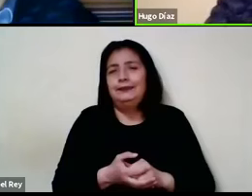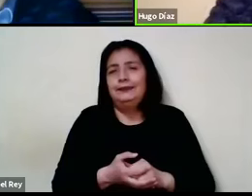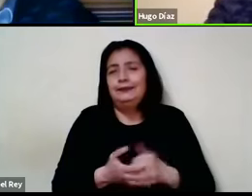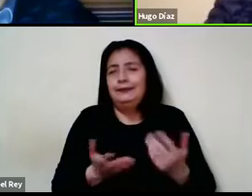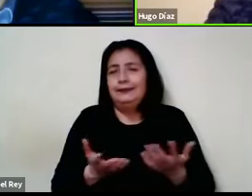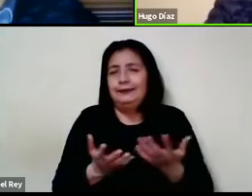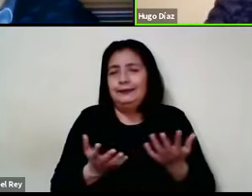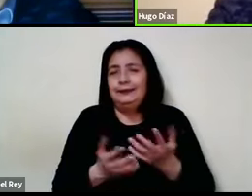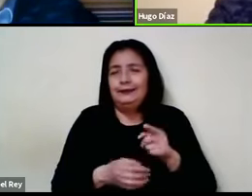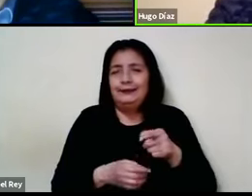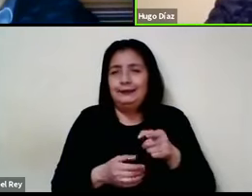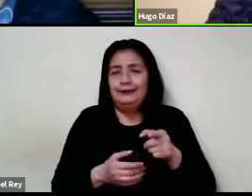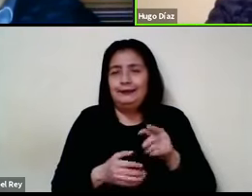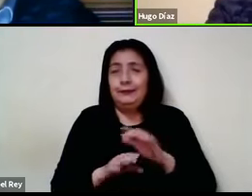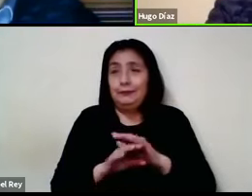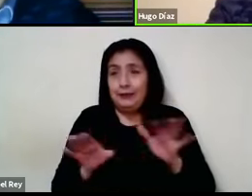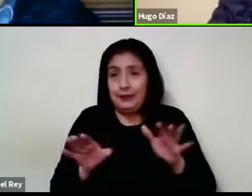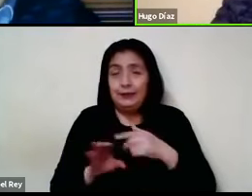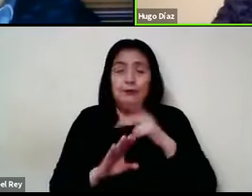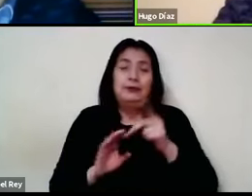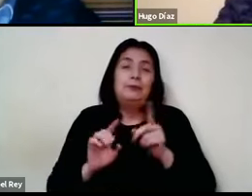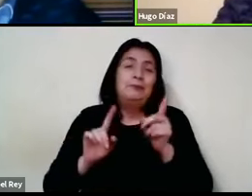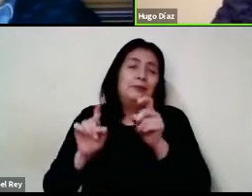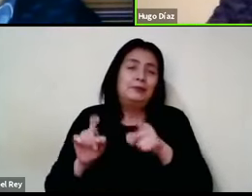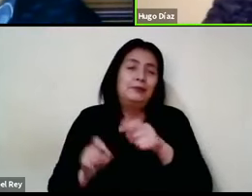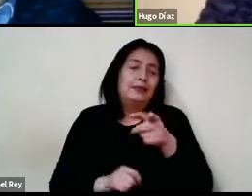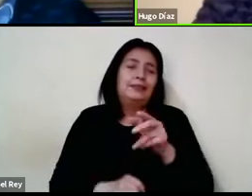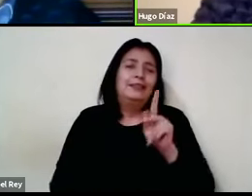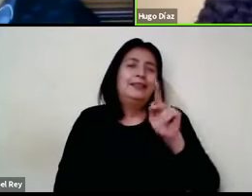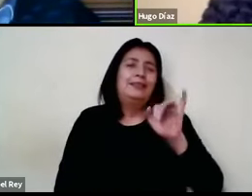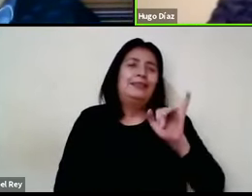tener este programa sin preguntarte un poco más de Kipi.